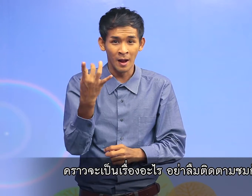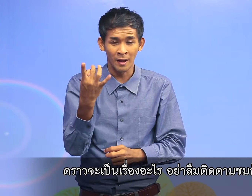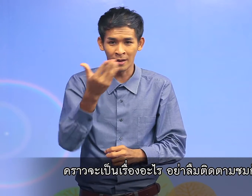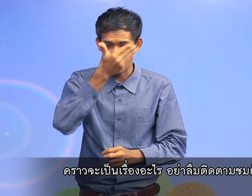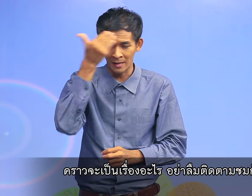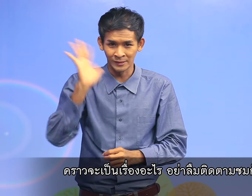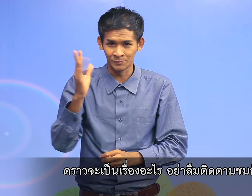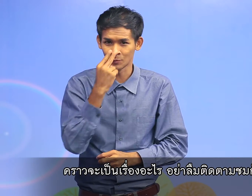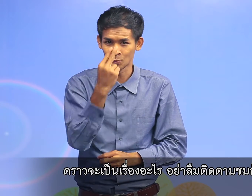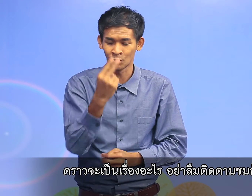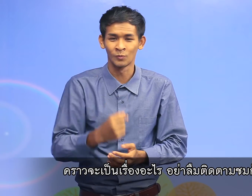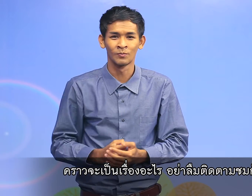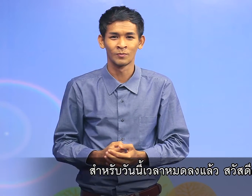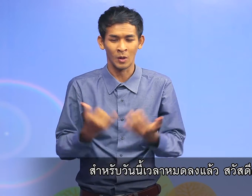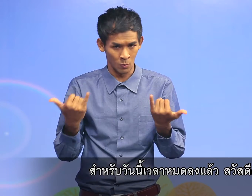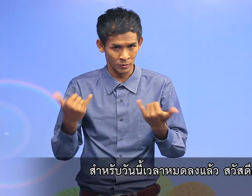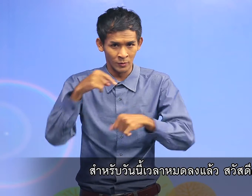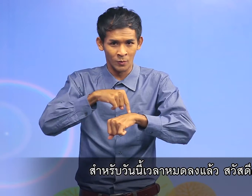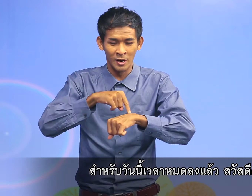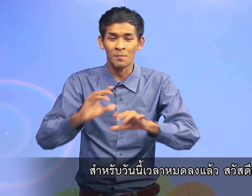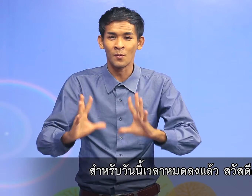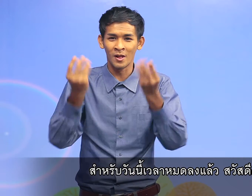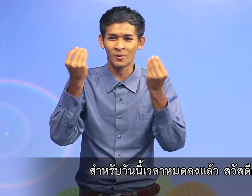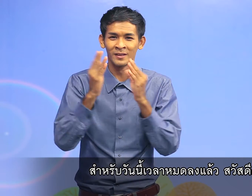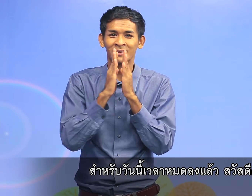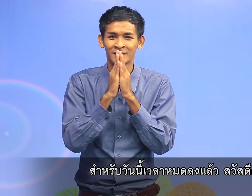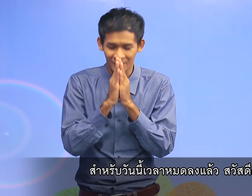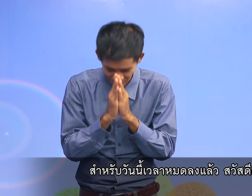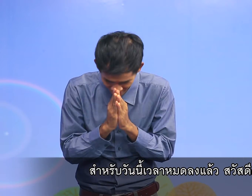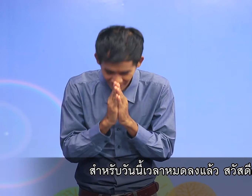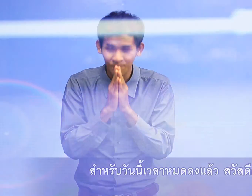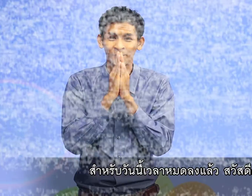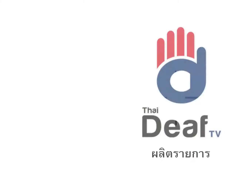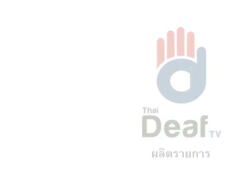องอะไรอย่าลืมติดตามชมกันนะครับสำหรับวันนี้เวลาหมดลงแล้วสวัสดีครับ